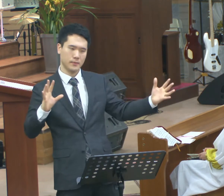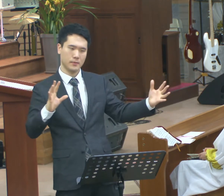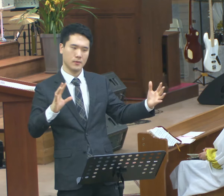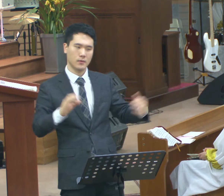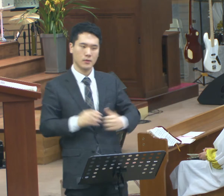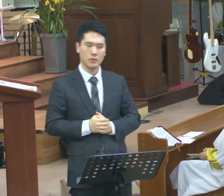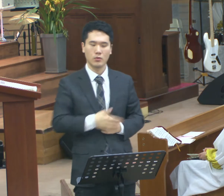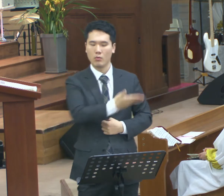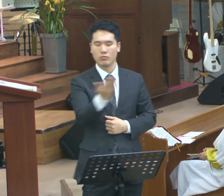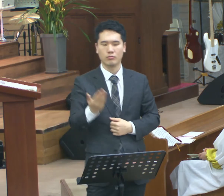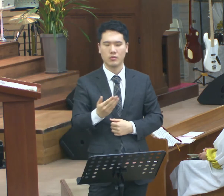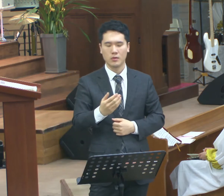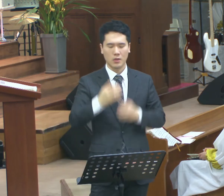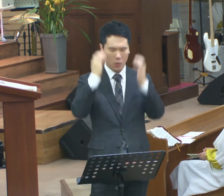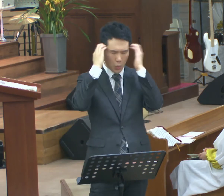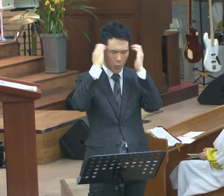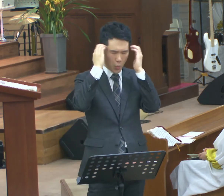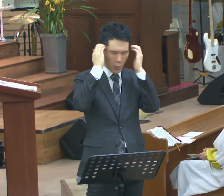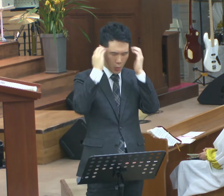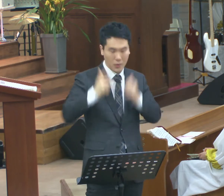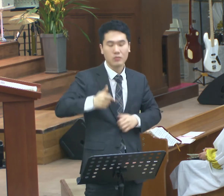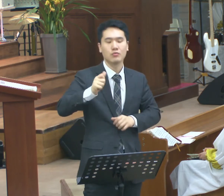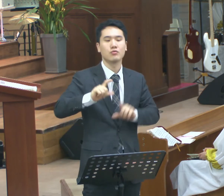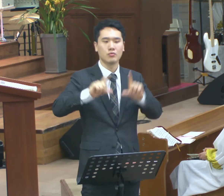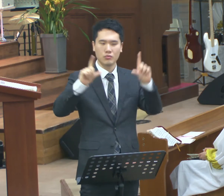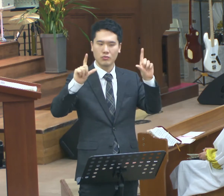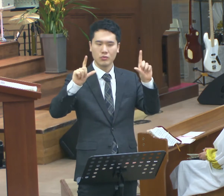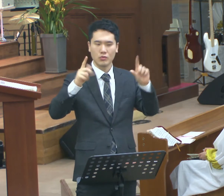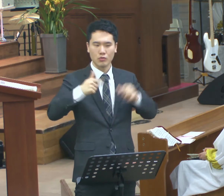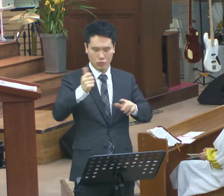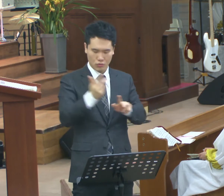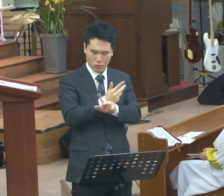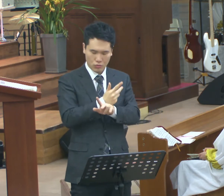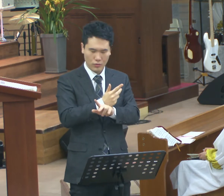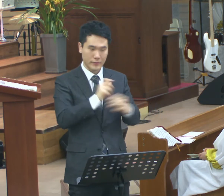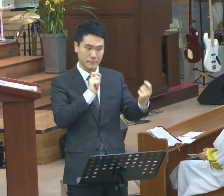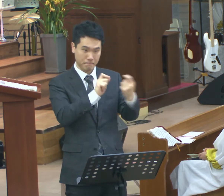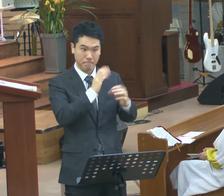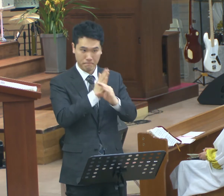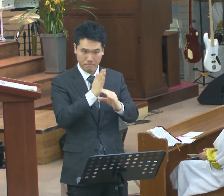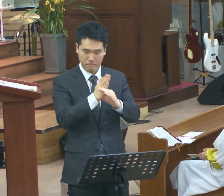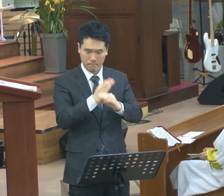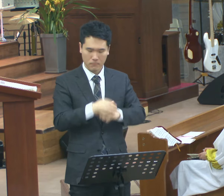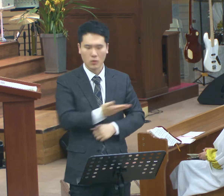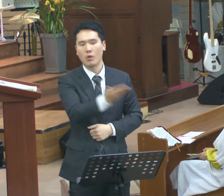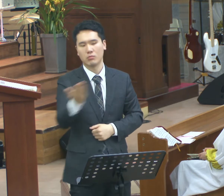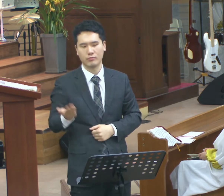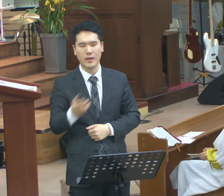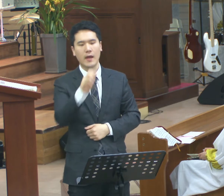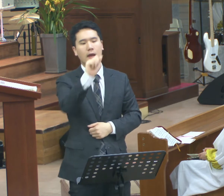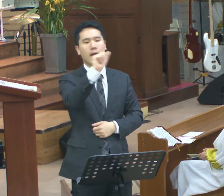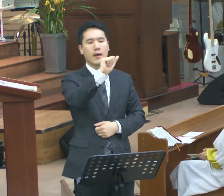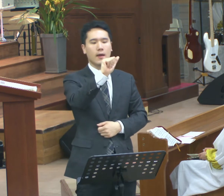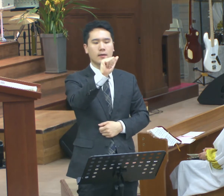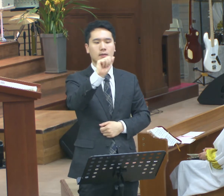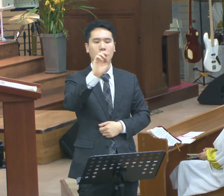SNS 금식, 카톡, 문자 이런 거 좀 한 주간 접어놓고 이제 하나님께 집중을 해야